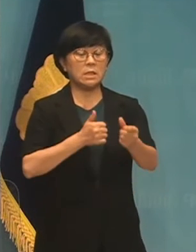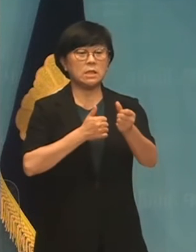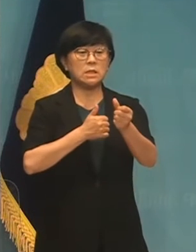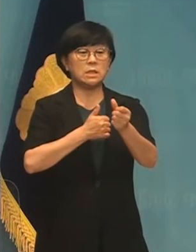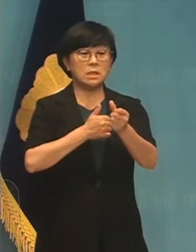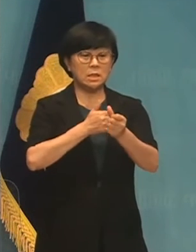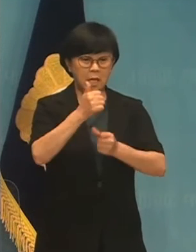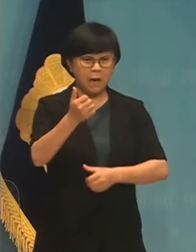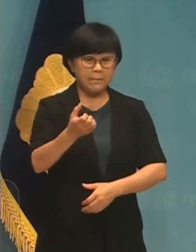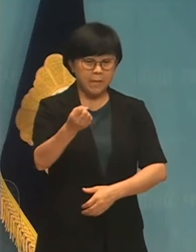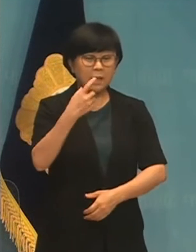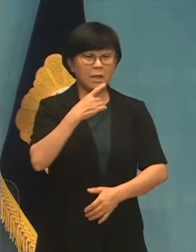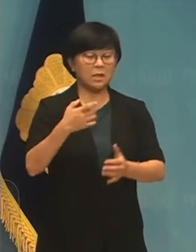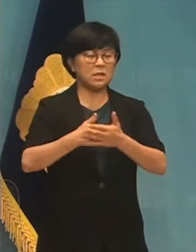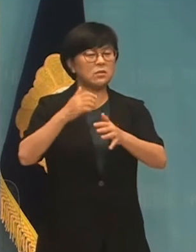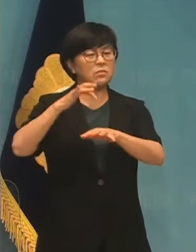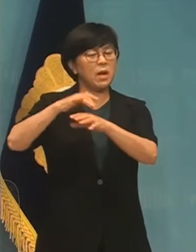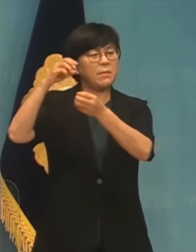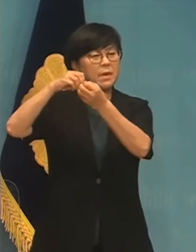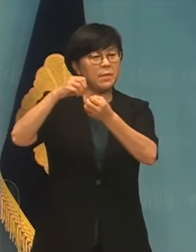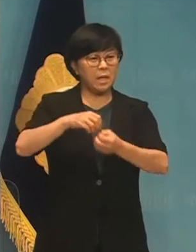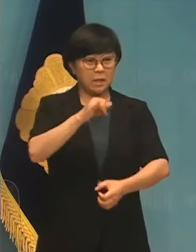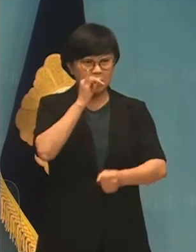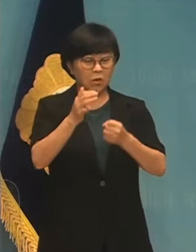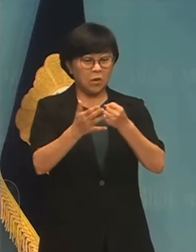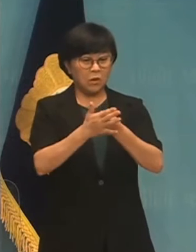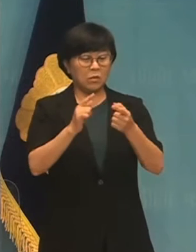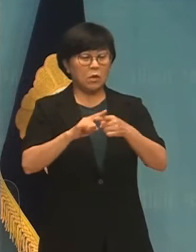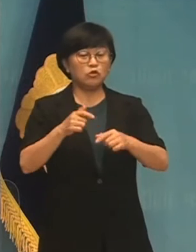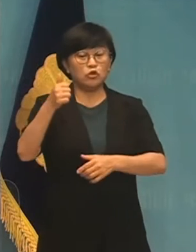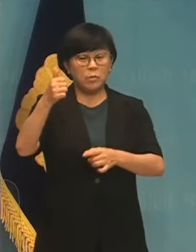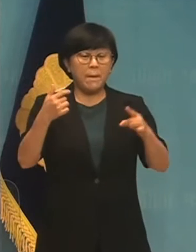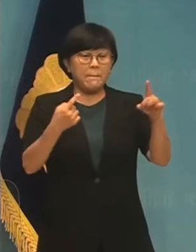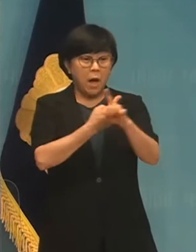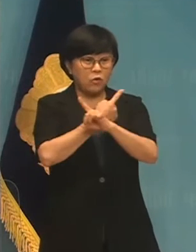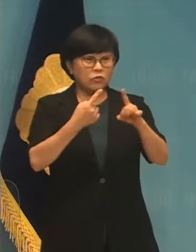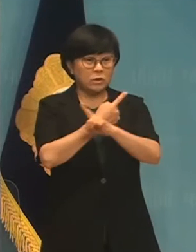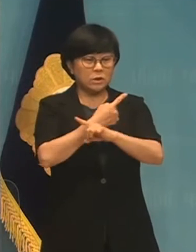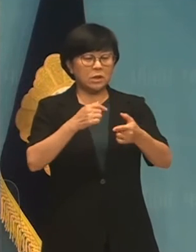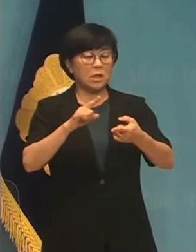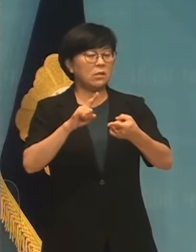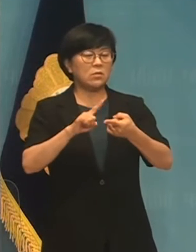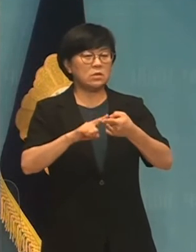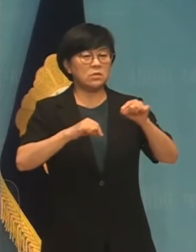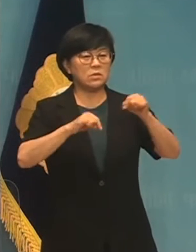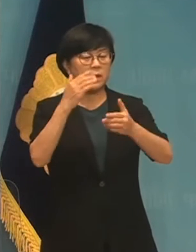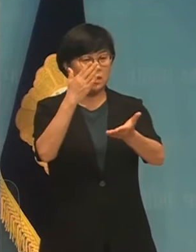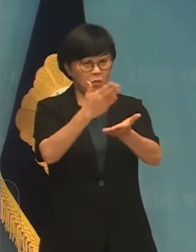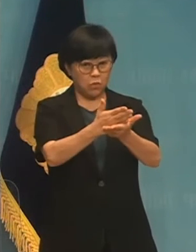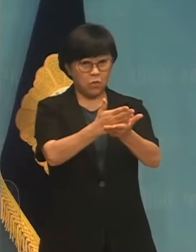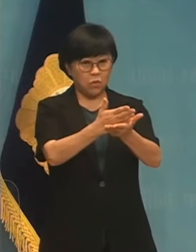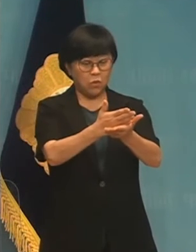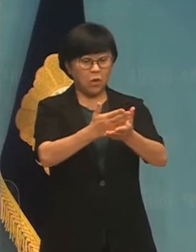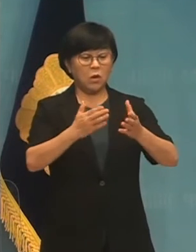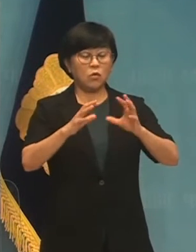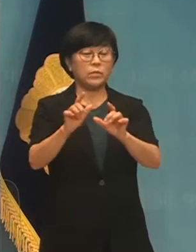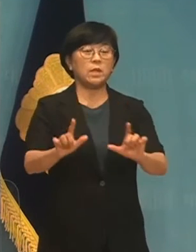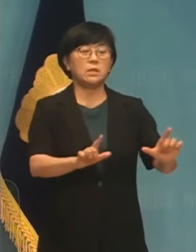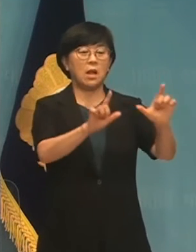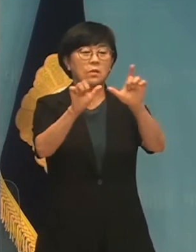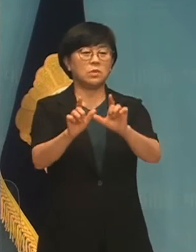승자독식, 세습 자본주의의 성체는 그대로 두고 주인만 바꿔가며 싸우는 사생별달의 정치. 국민의